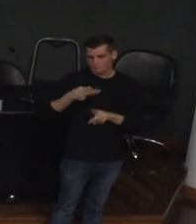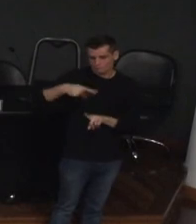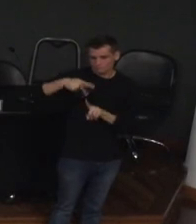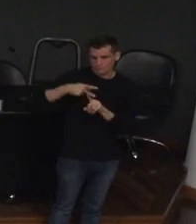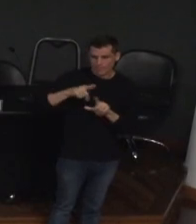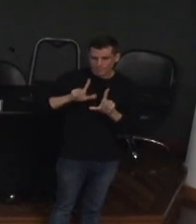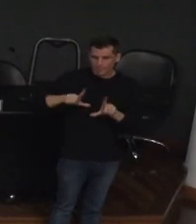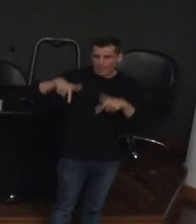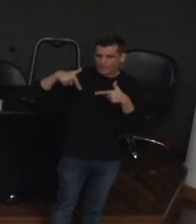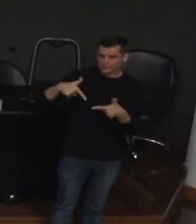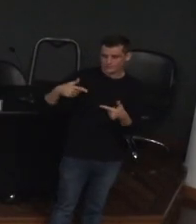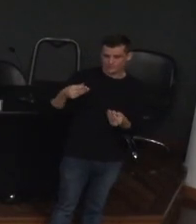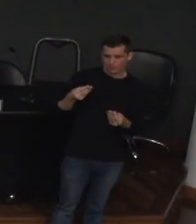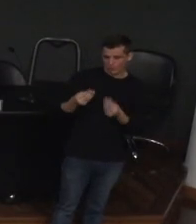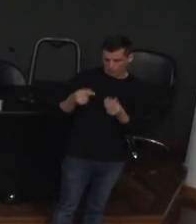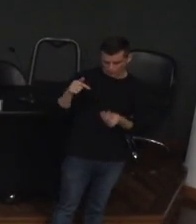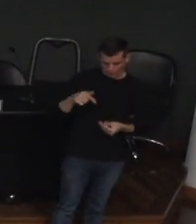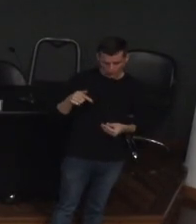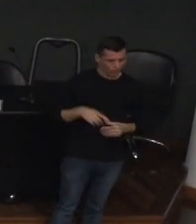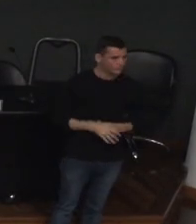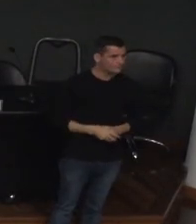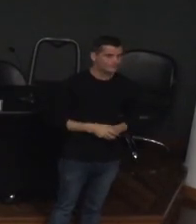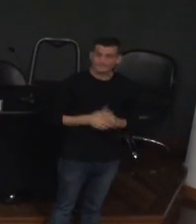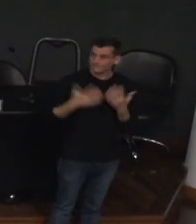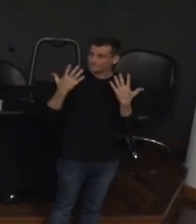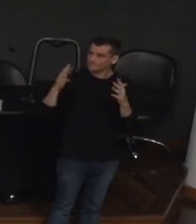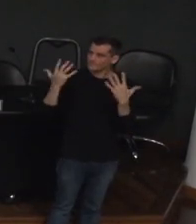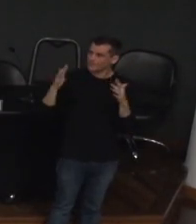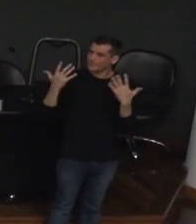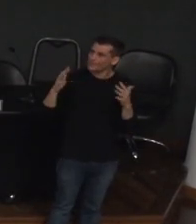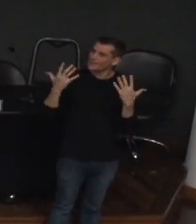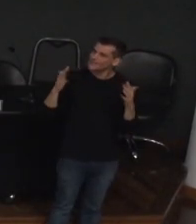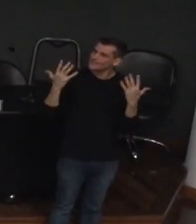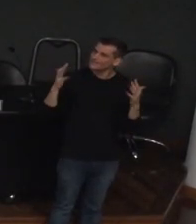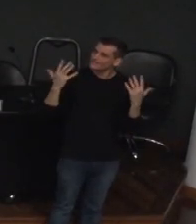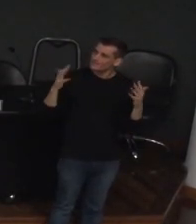Tá? Muito bem. Qual... Parabéns.